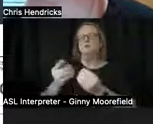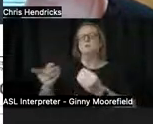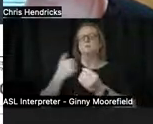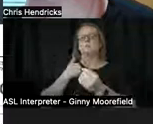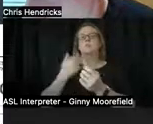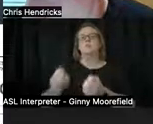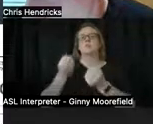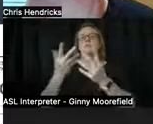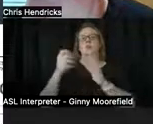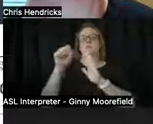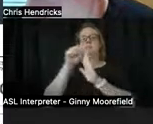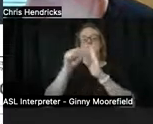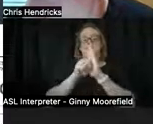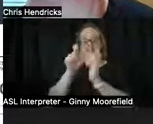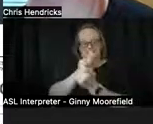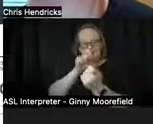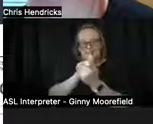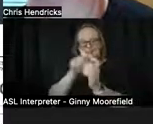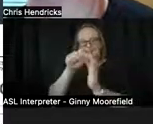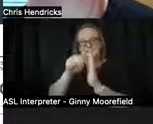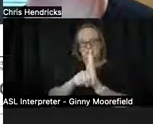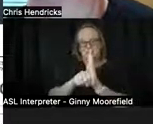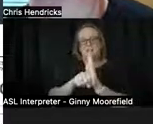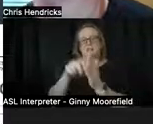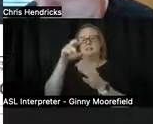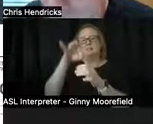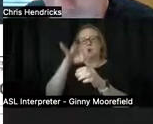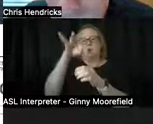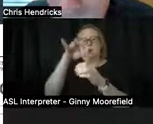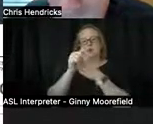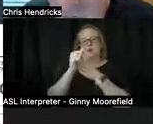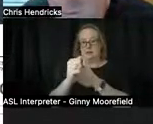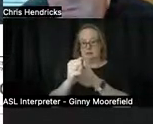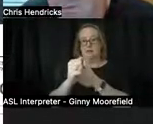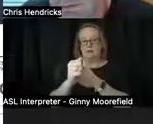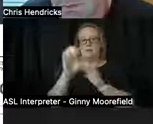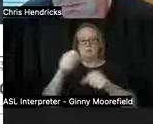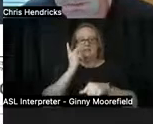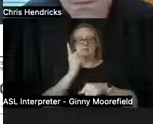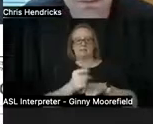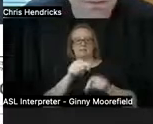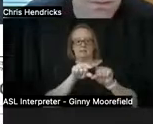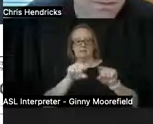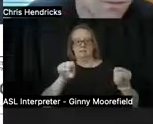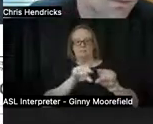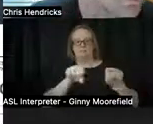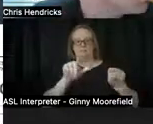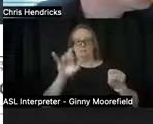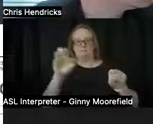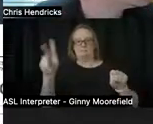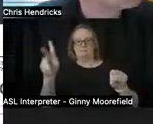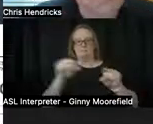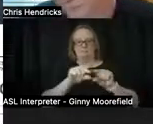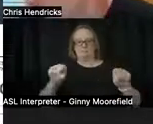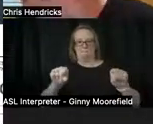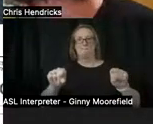de esta organización esta organización ofrece unas guías unas orientaciones claras específicas sobre cómo votar y